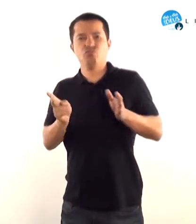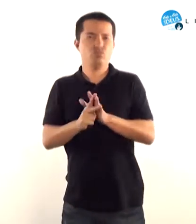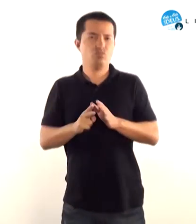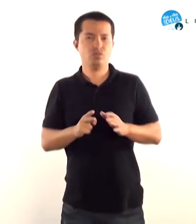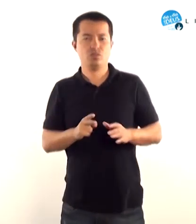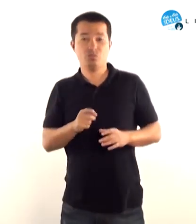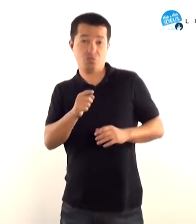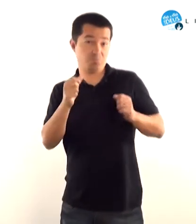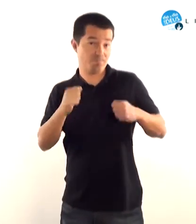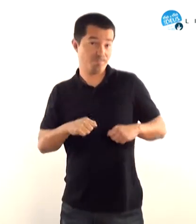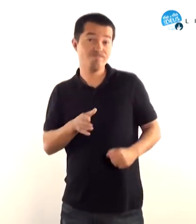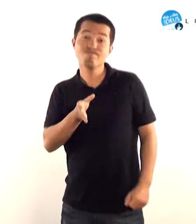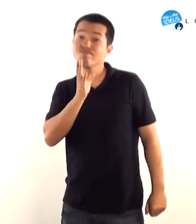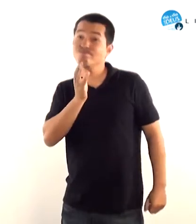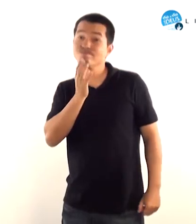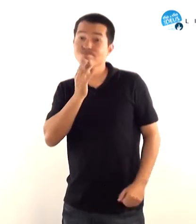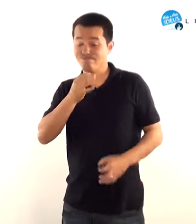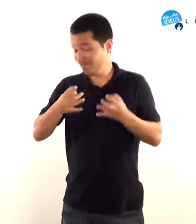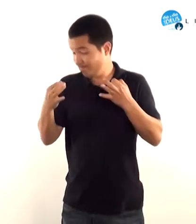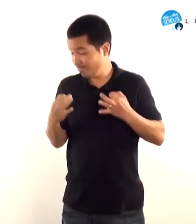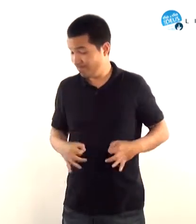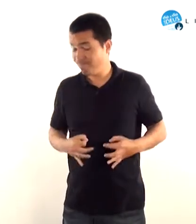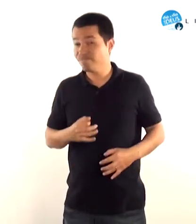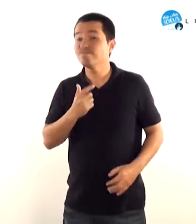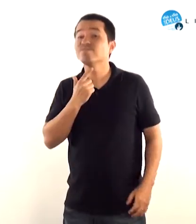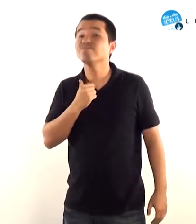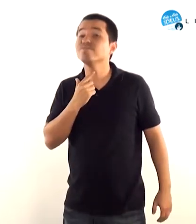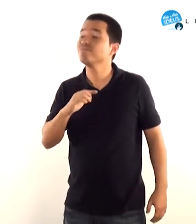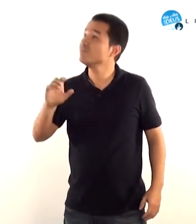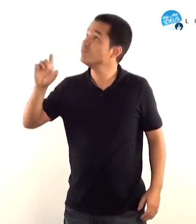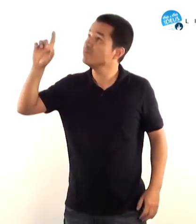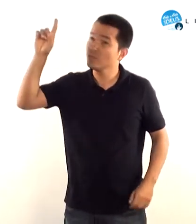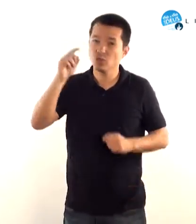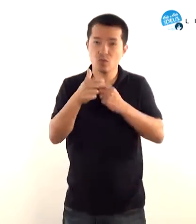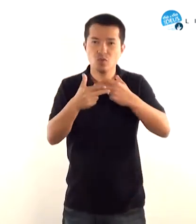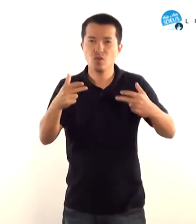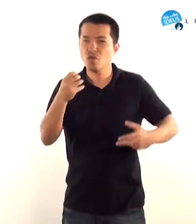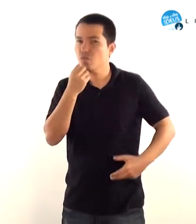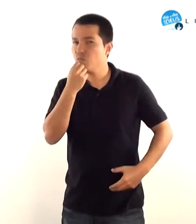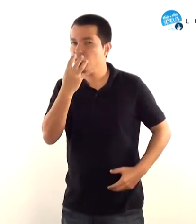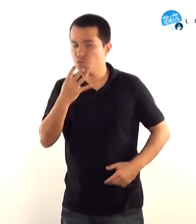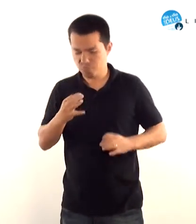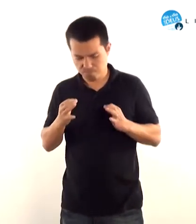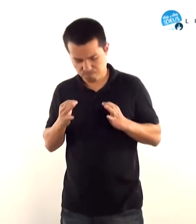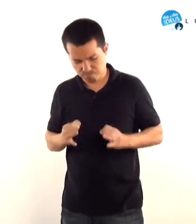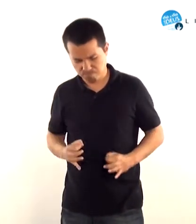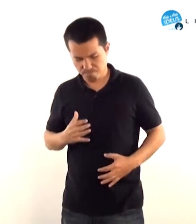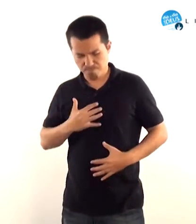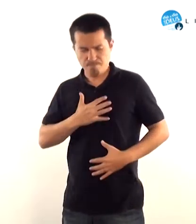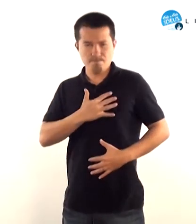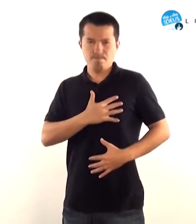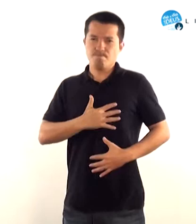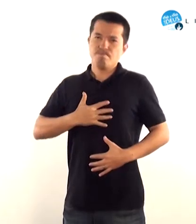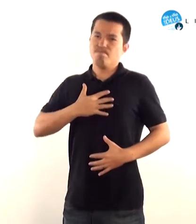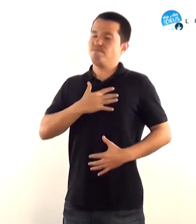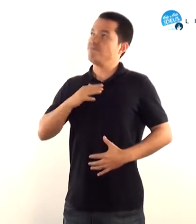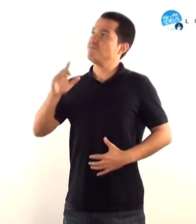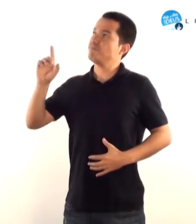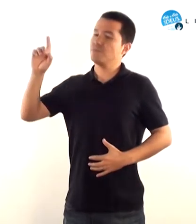que é bom, perfeito e agradável a Ele. O que eu acredito é que a lição